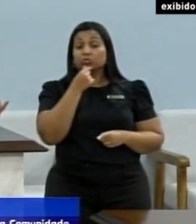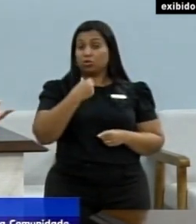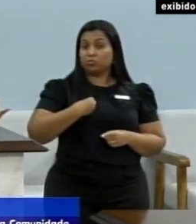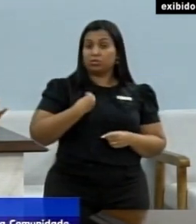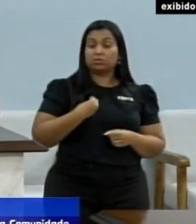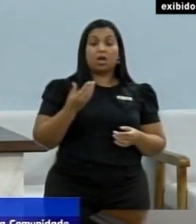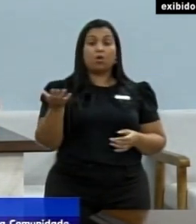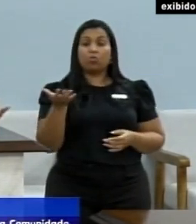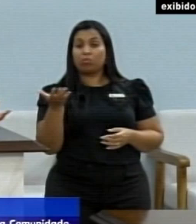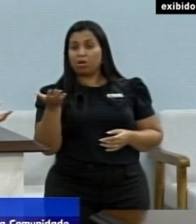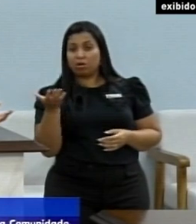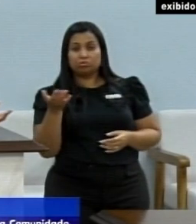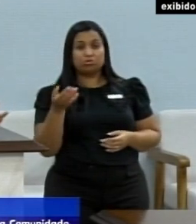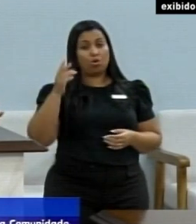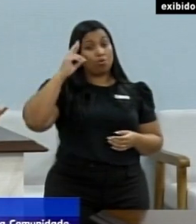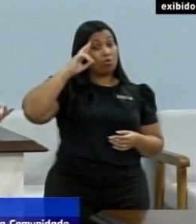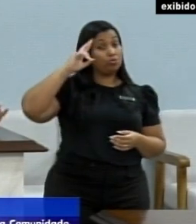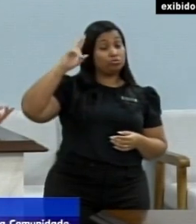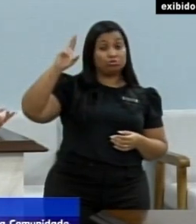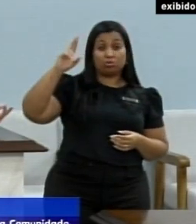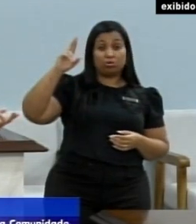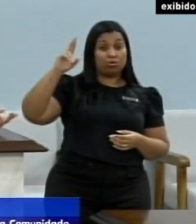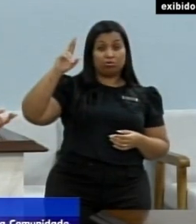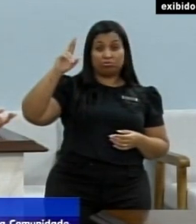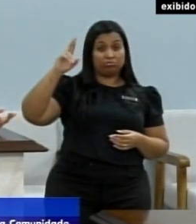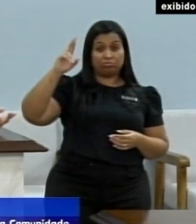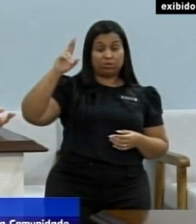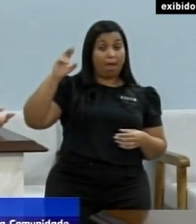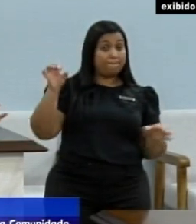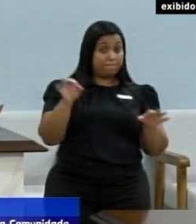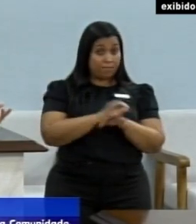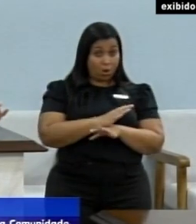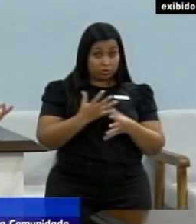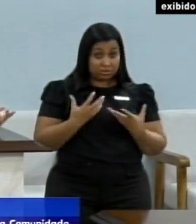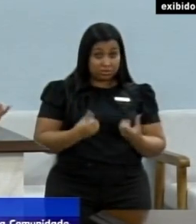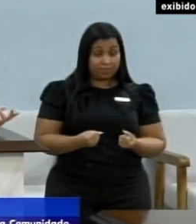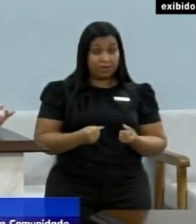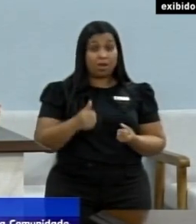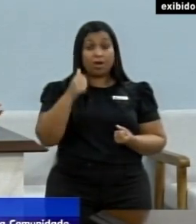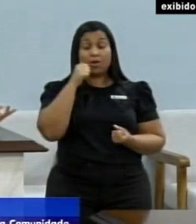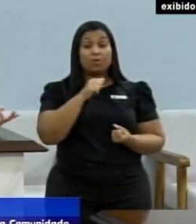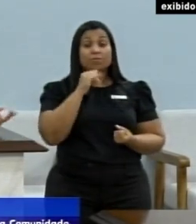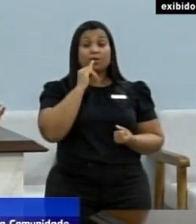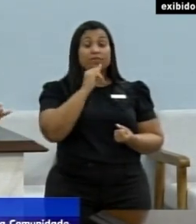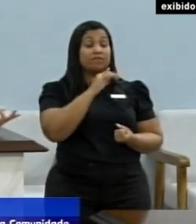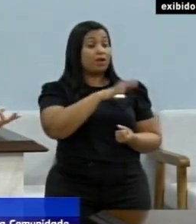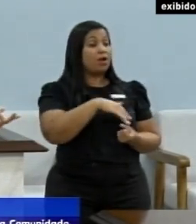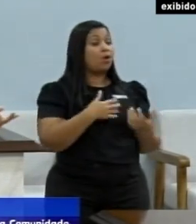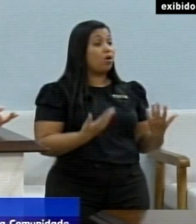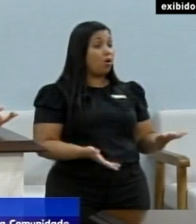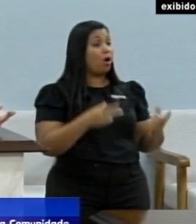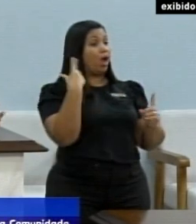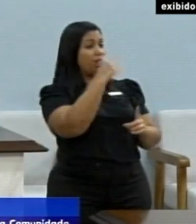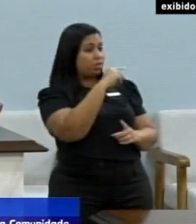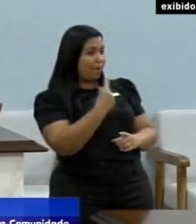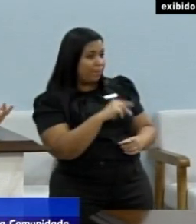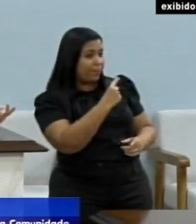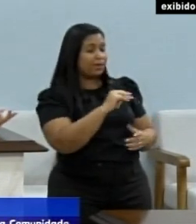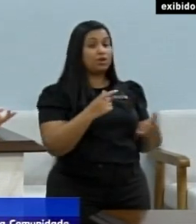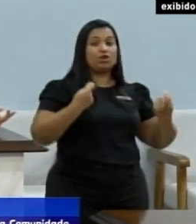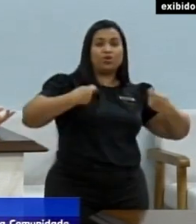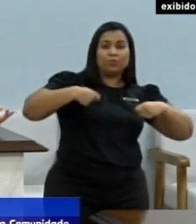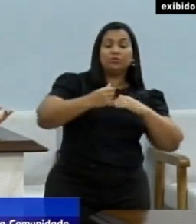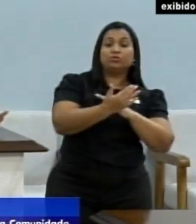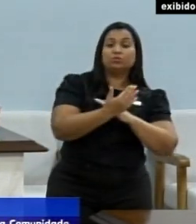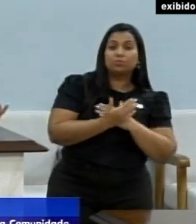os garçons ou os donos do estabelecimento, eles não estão prontos para receber. Uma mulher vai chegar e vai falar, olha, eu estou apanhando, ou eu preciso de